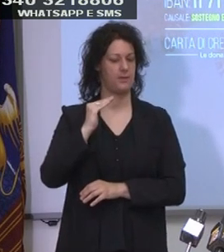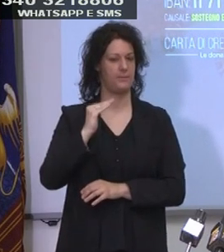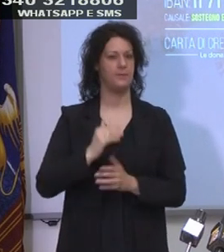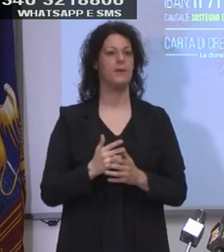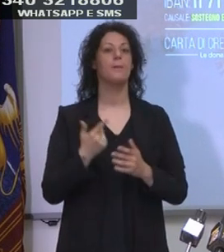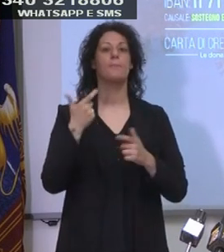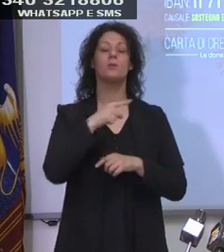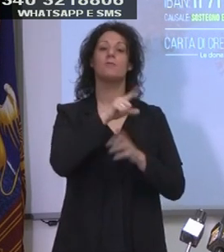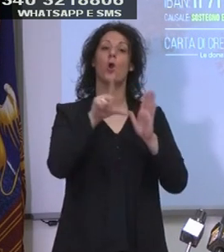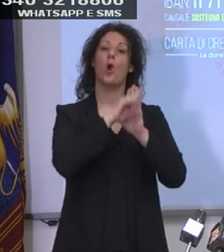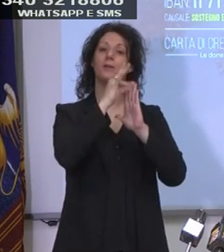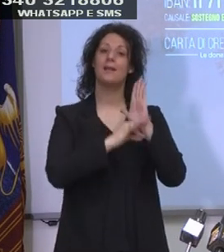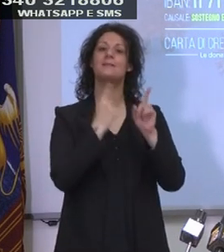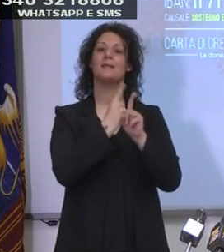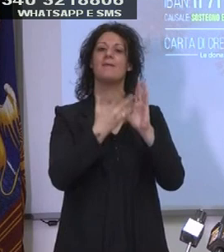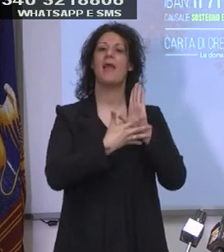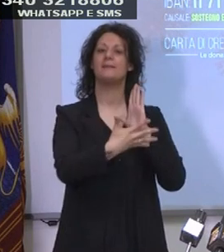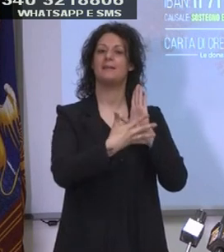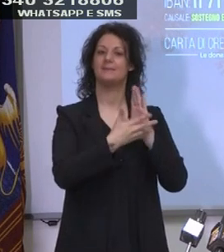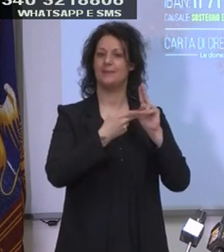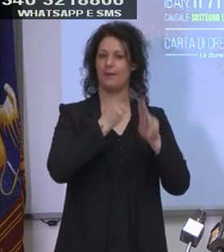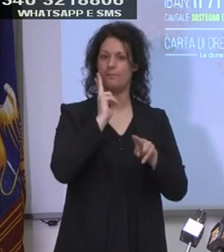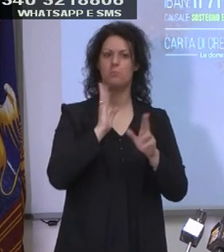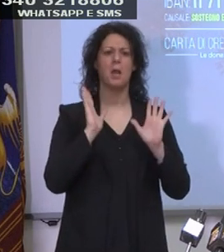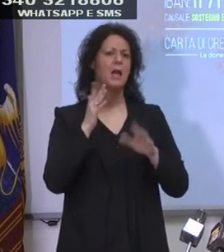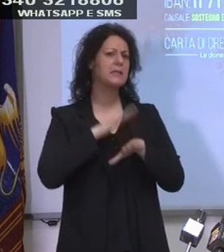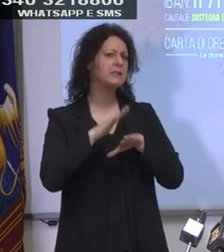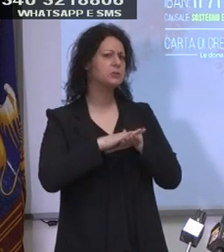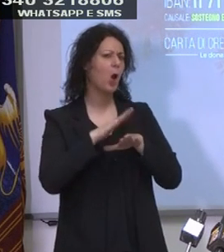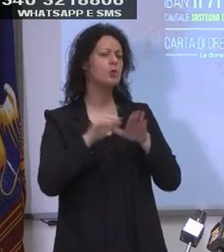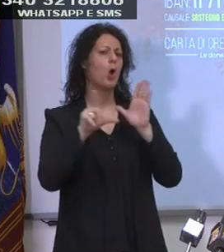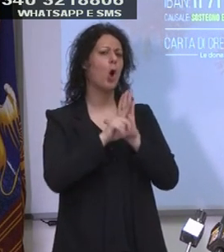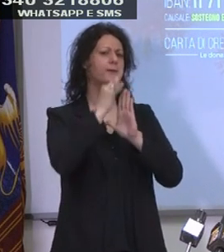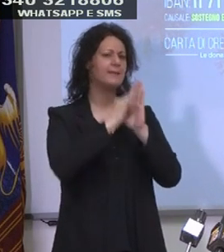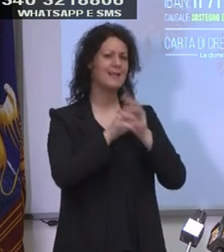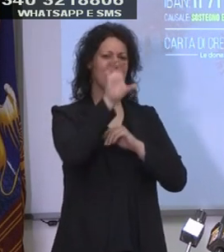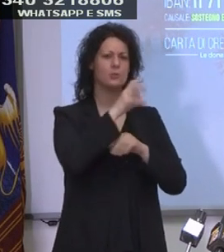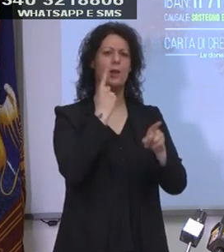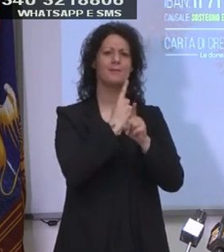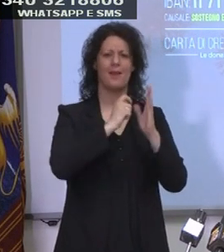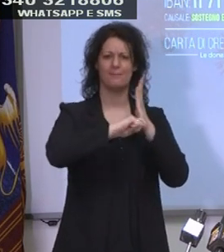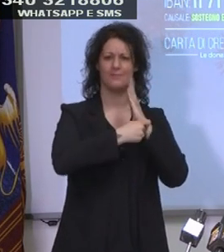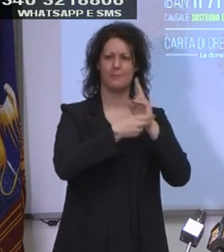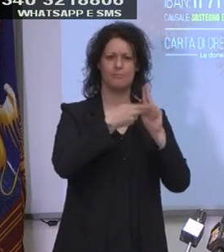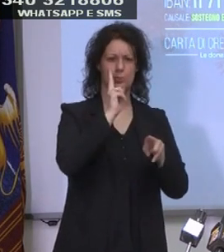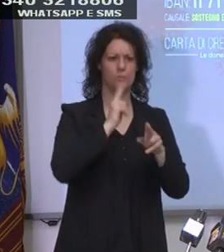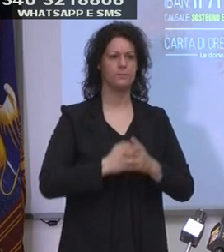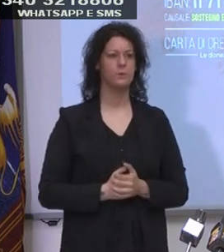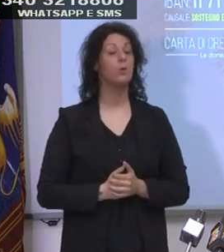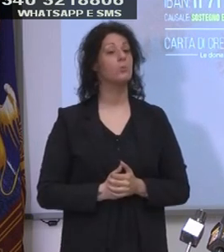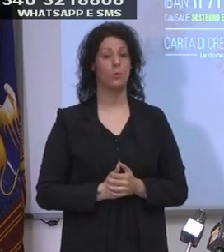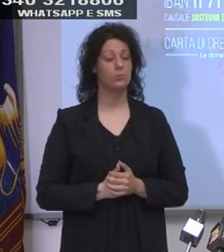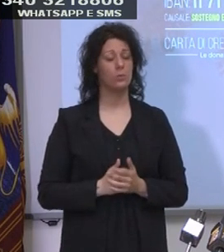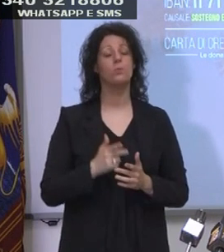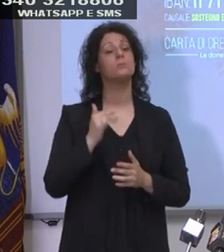che un'ordinanza sia più estensiva delle rigide norme imposte dal lo DICE. È sì, Maria, rispetto a questo lo è perché